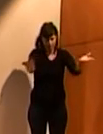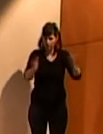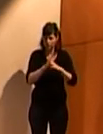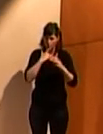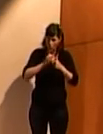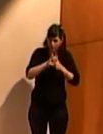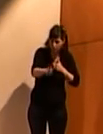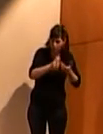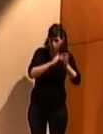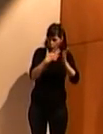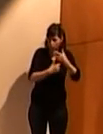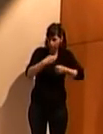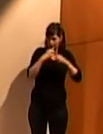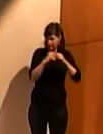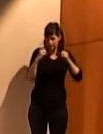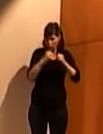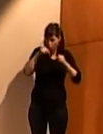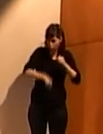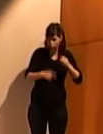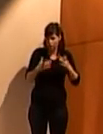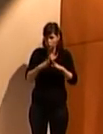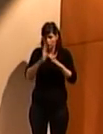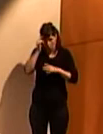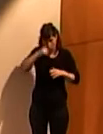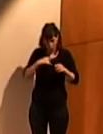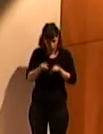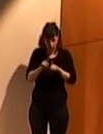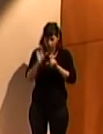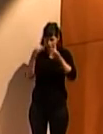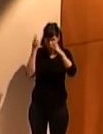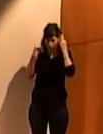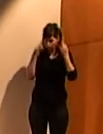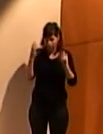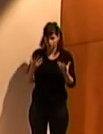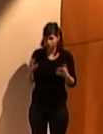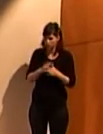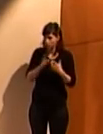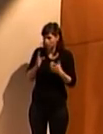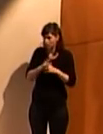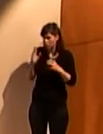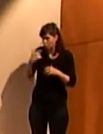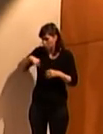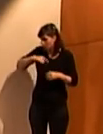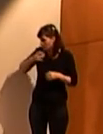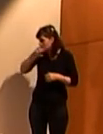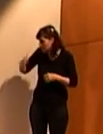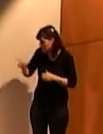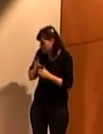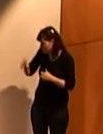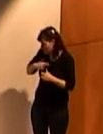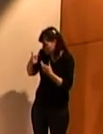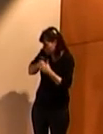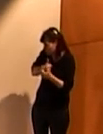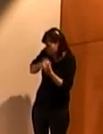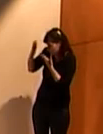n'était pas évidente, hein, de médiation architecturale, de découverte pour nous aussi, hein, parce que finalement, peut-être qu'on ne vous l'a pas dit, mais nous non plus, on ne savait pas vraiment où on